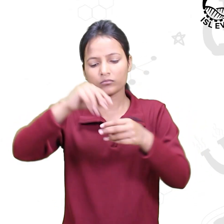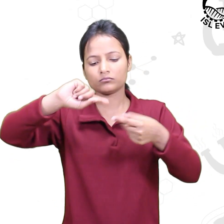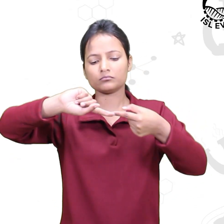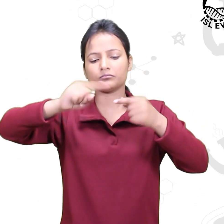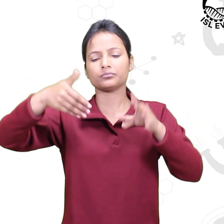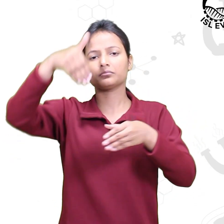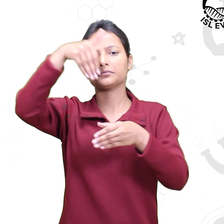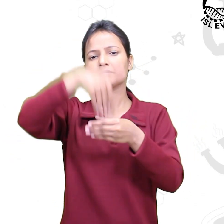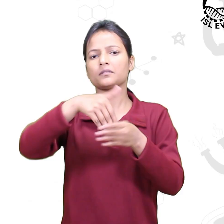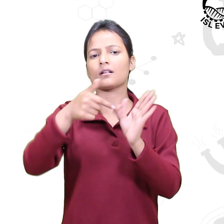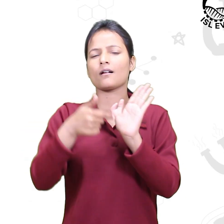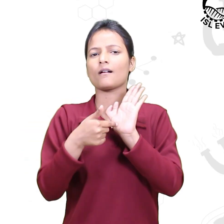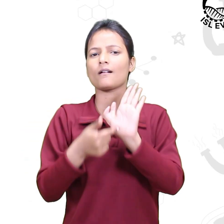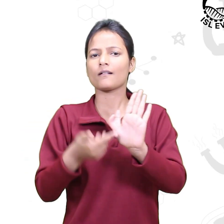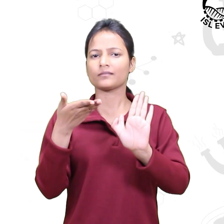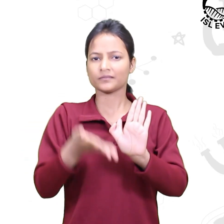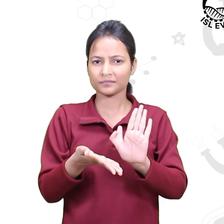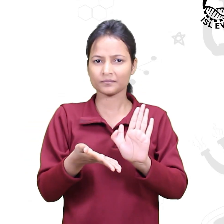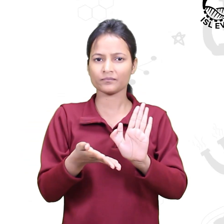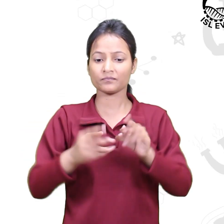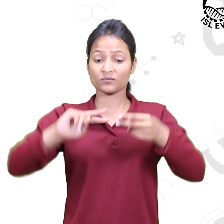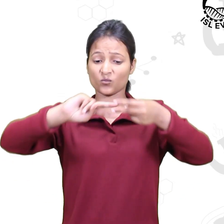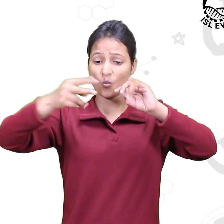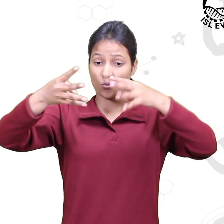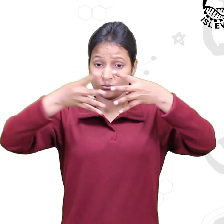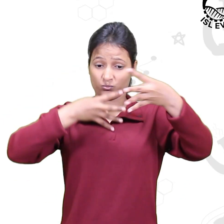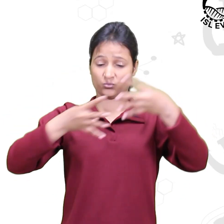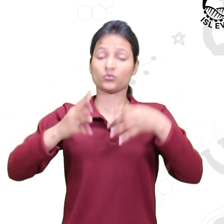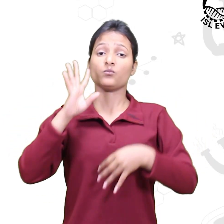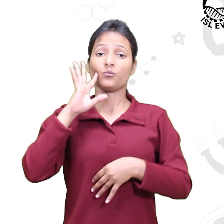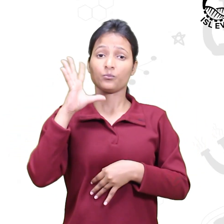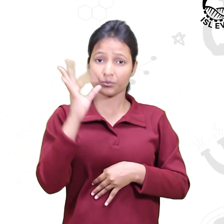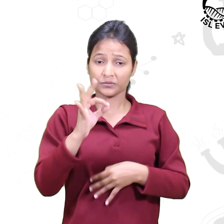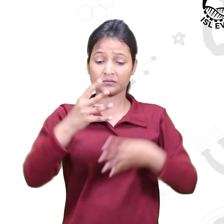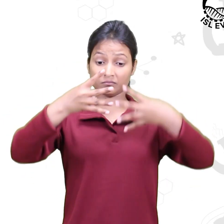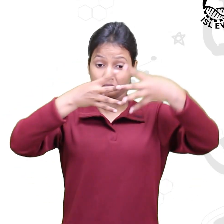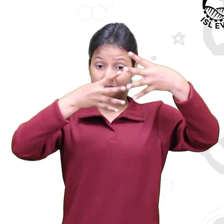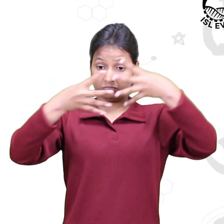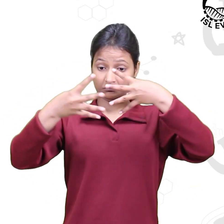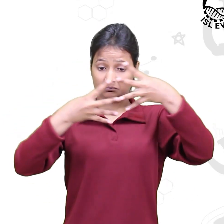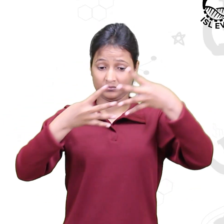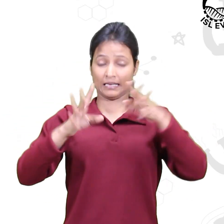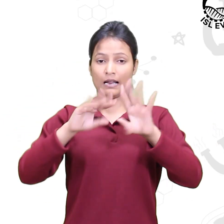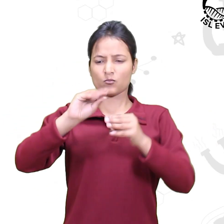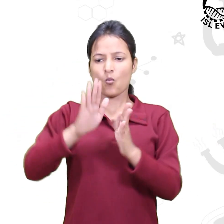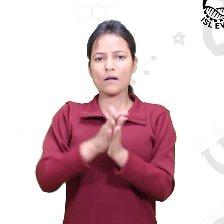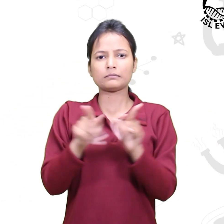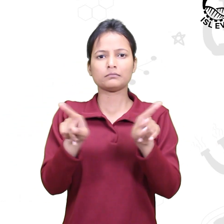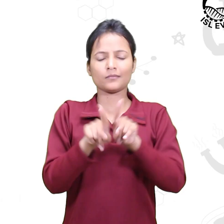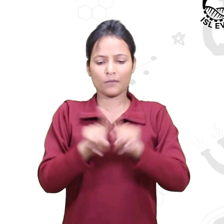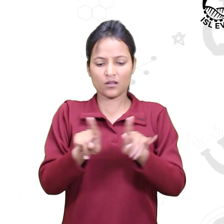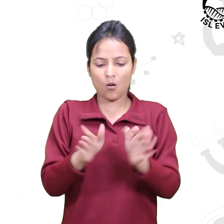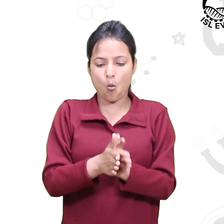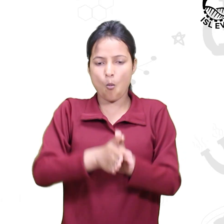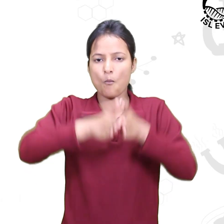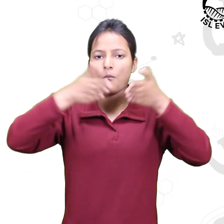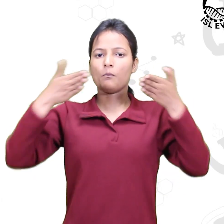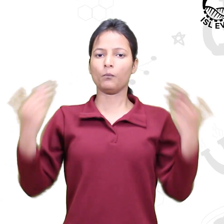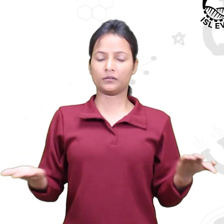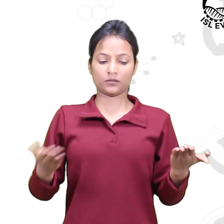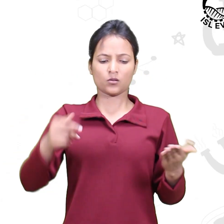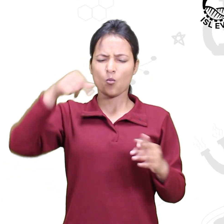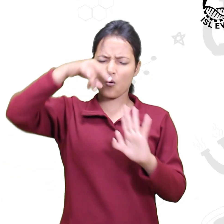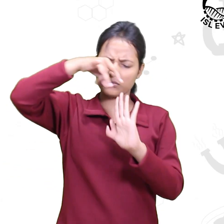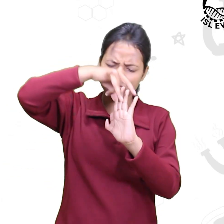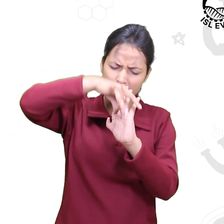जीनोम सीक्वेंसिंग करना क्यों ज़रूरी है? हम होल जीनोम सीक्वेंस कर लेते तो हमारे सामने में एक वायरस की पूरी खुली किताब मिल जाती है, यानी वायरस